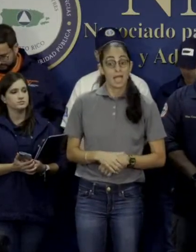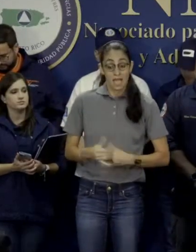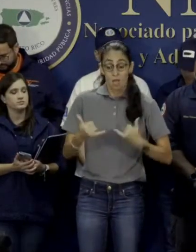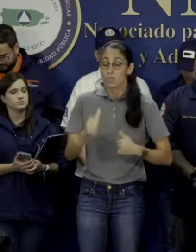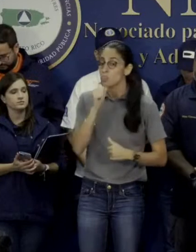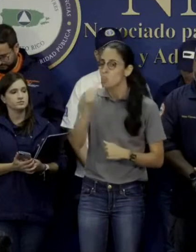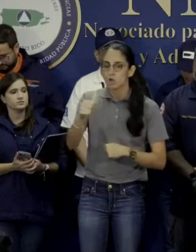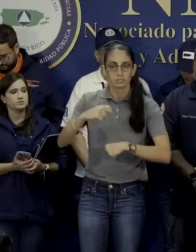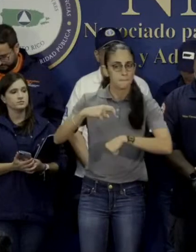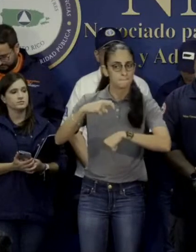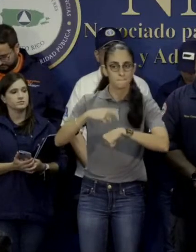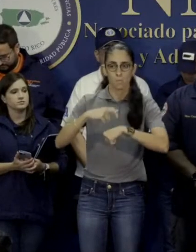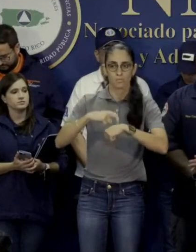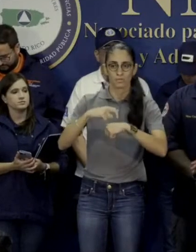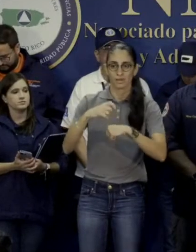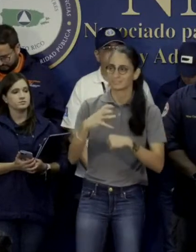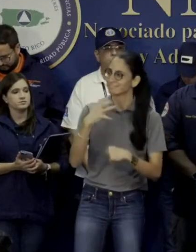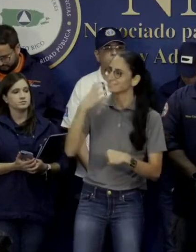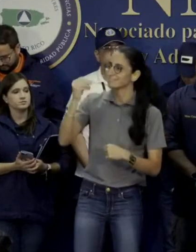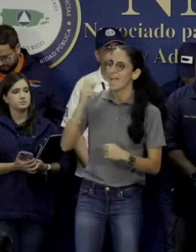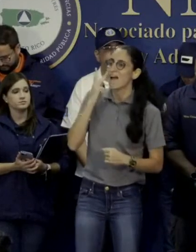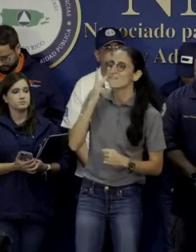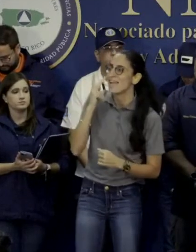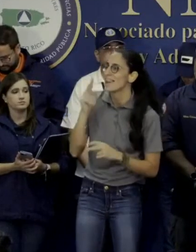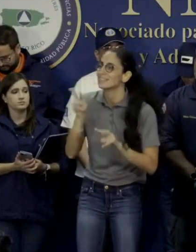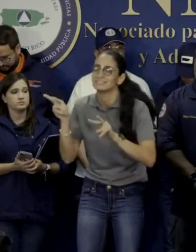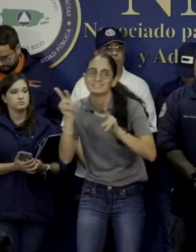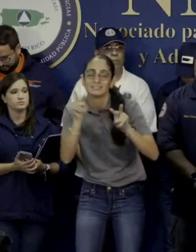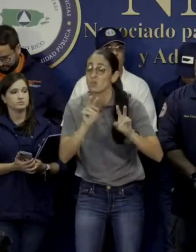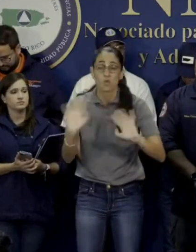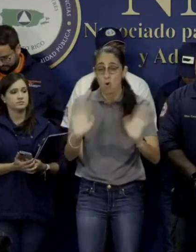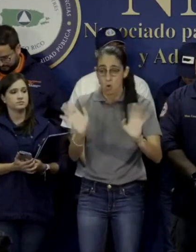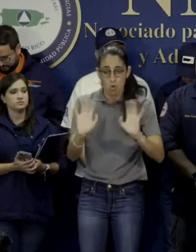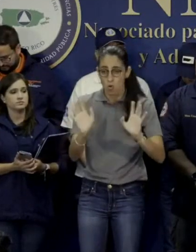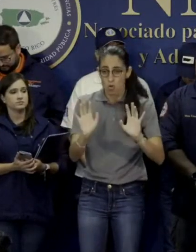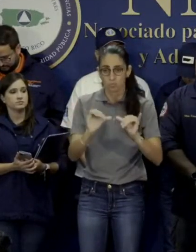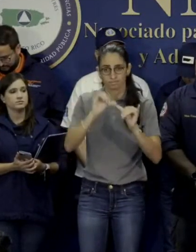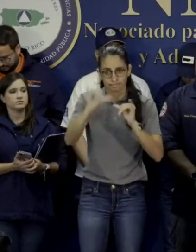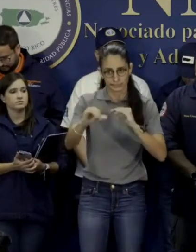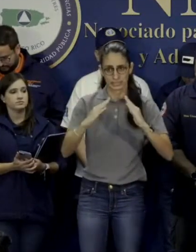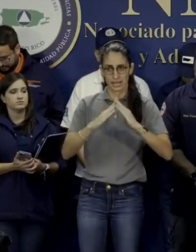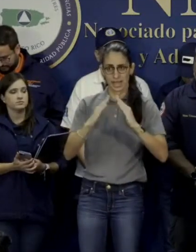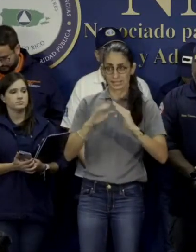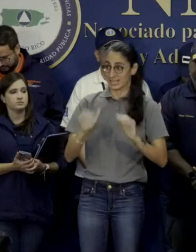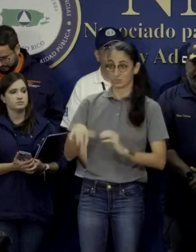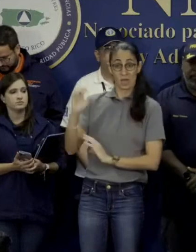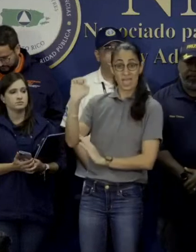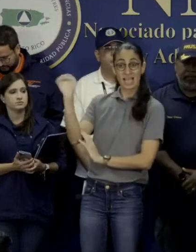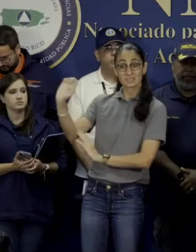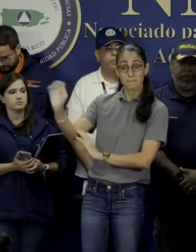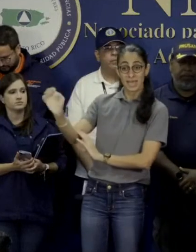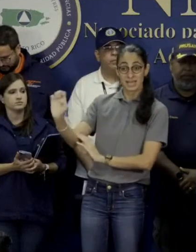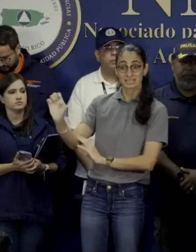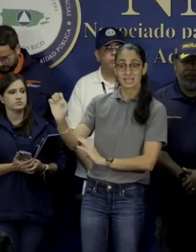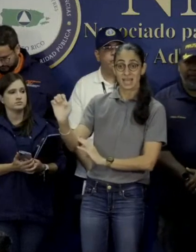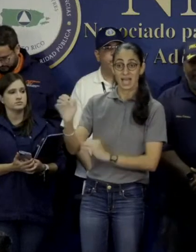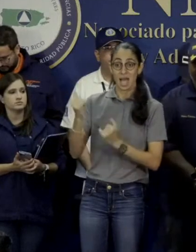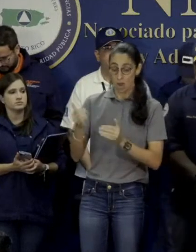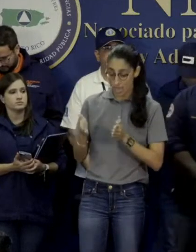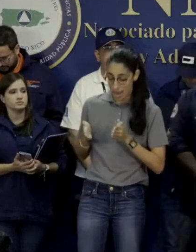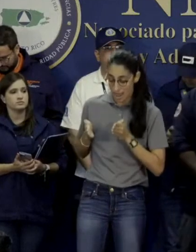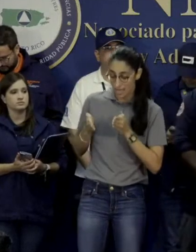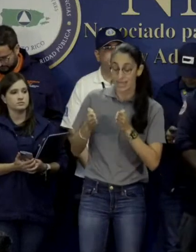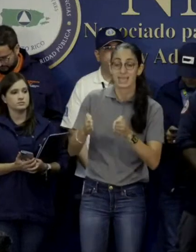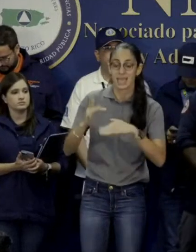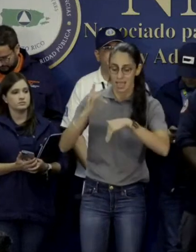momento de salir a ver cómo está la calle. Con excepción de una emergencia, la calle tiene que estar